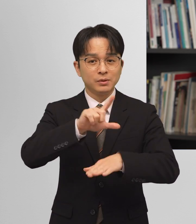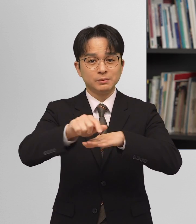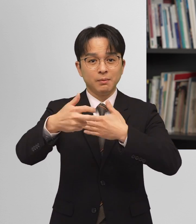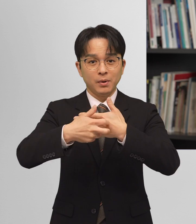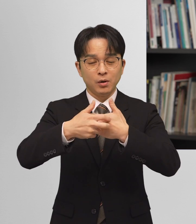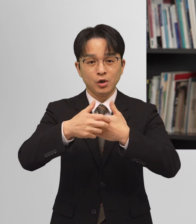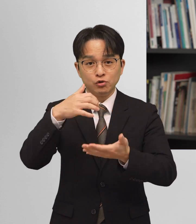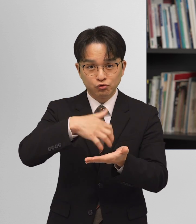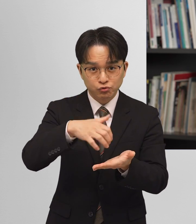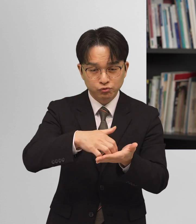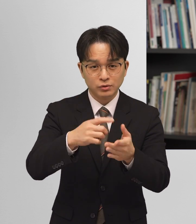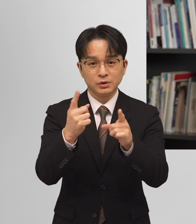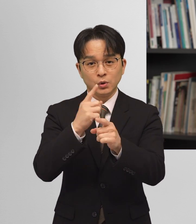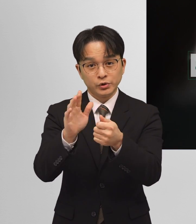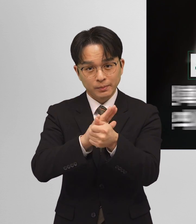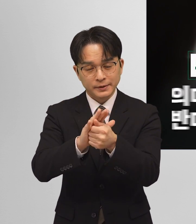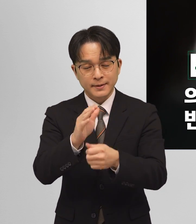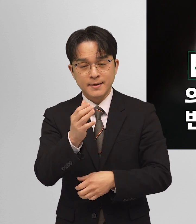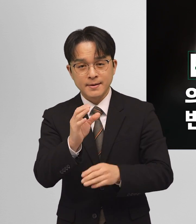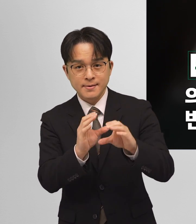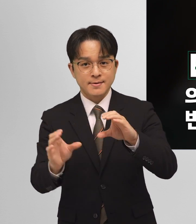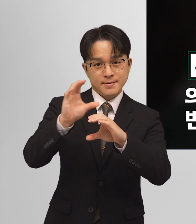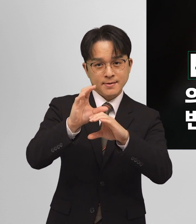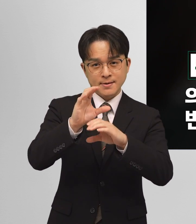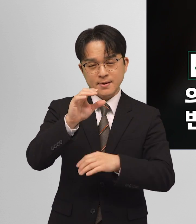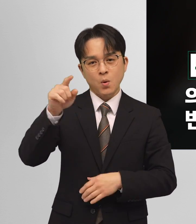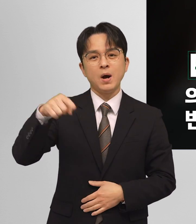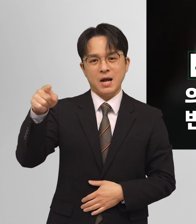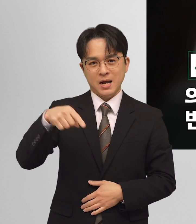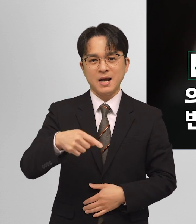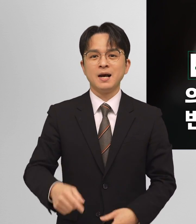데는 도움이 될 수 있을 거라고 생각합니다.